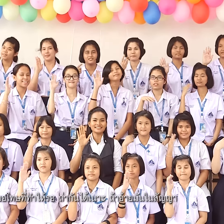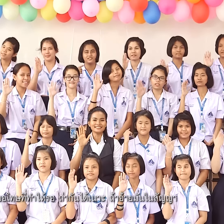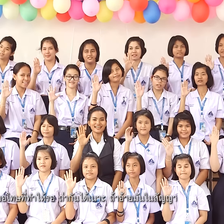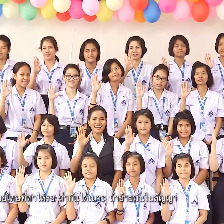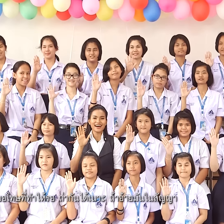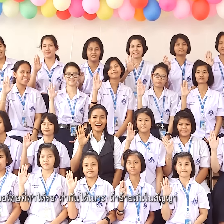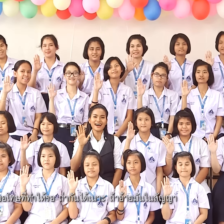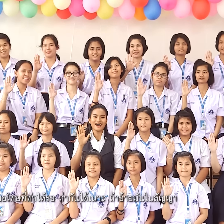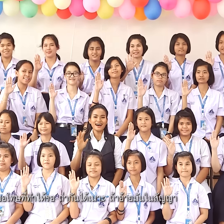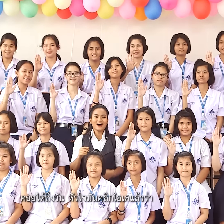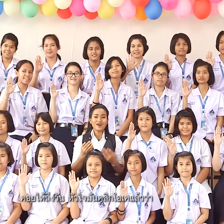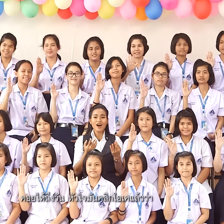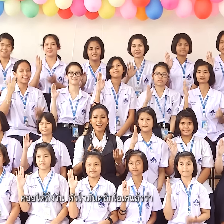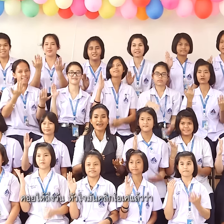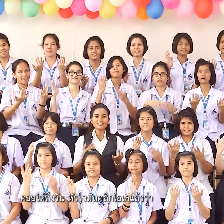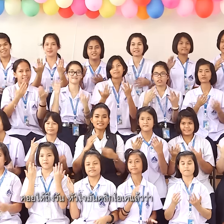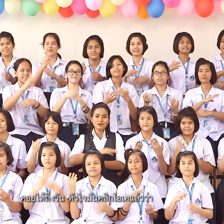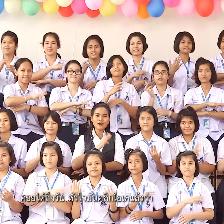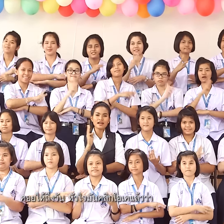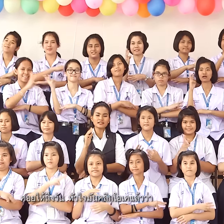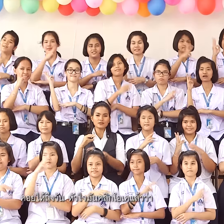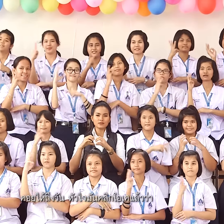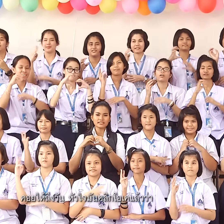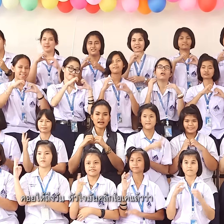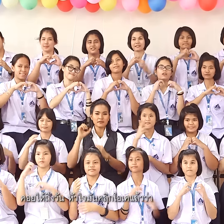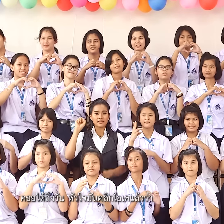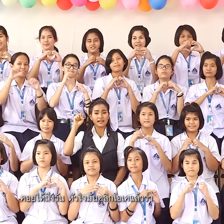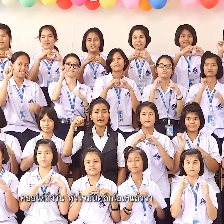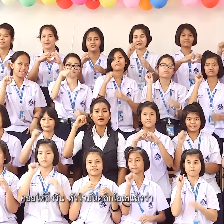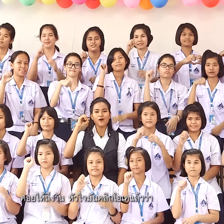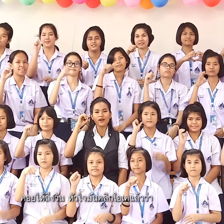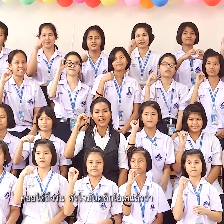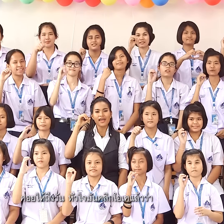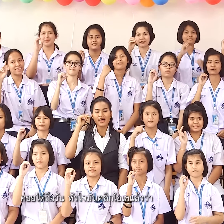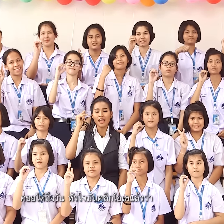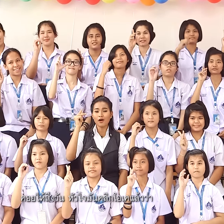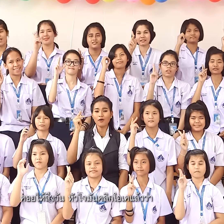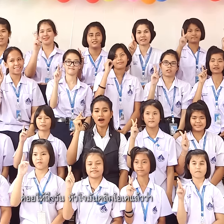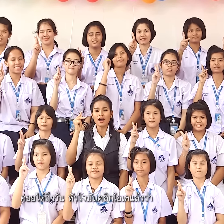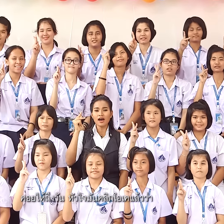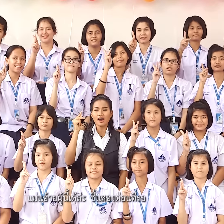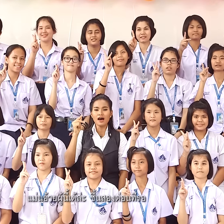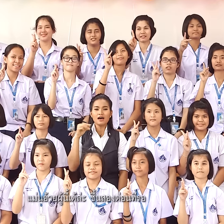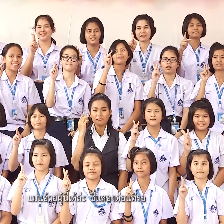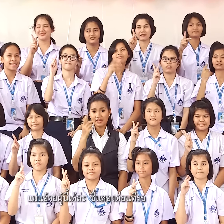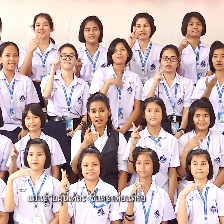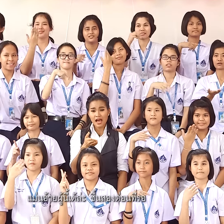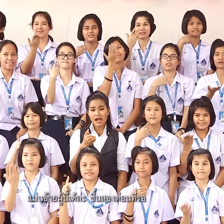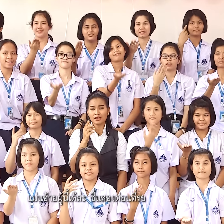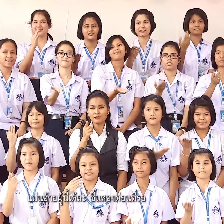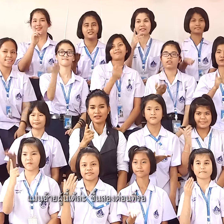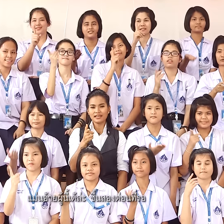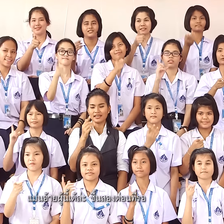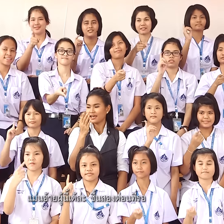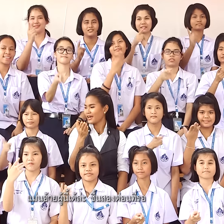ญญาคอยให้ถึงวันหัวใจมันคลิกโอเคแล้วเป็นอ